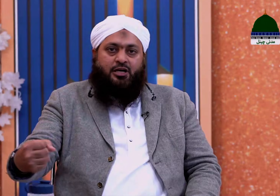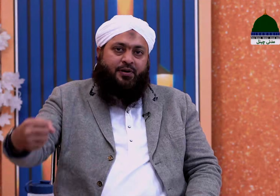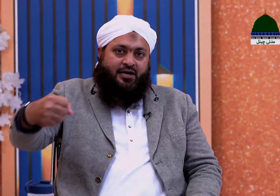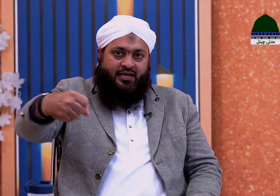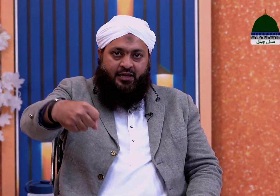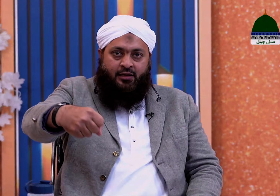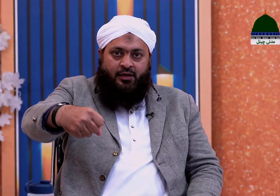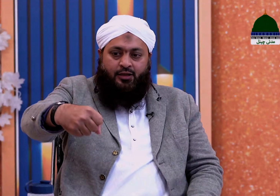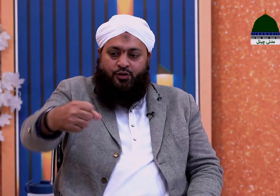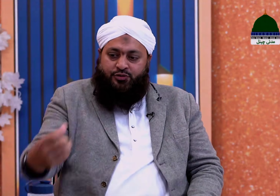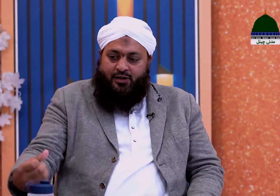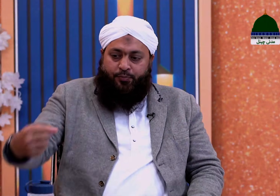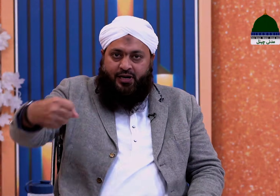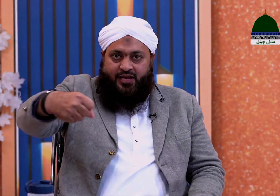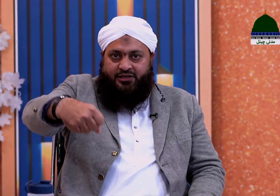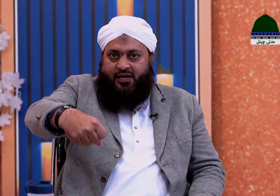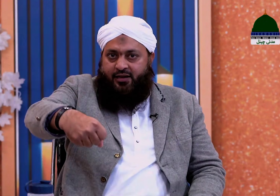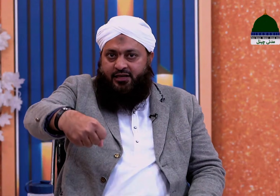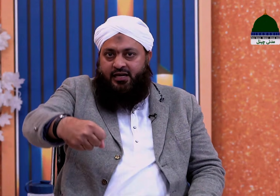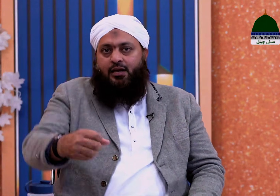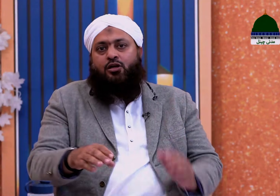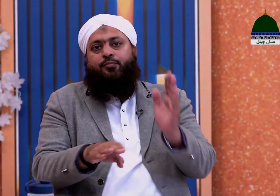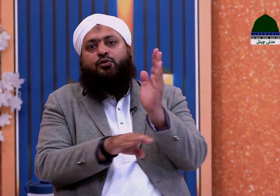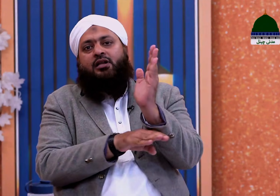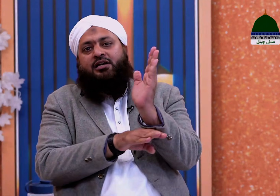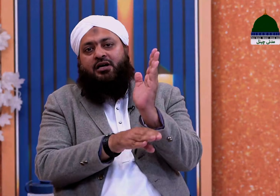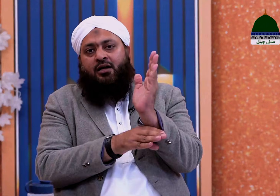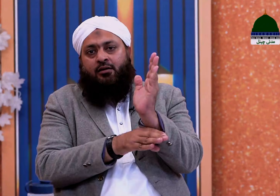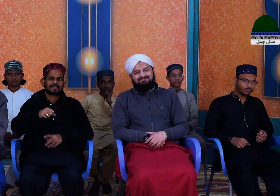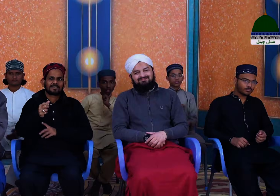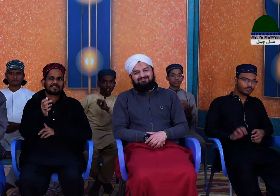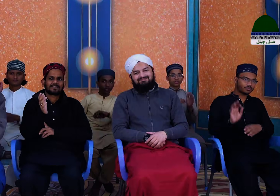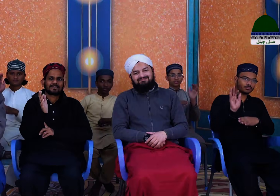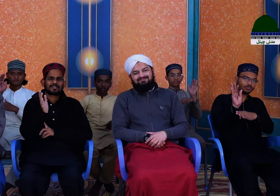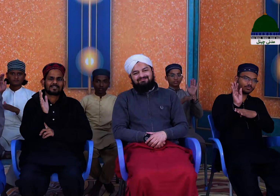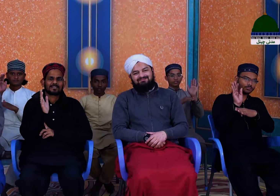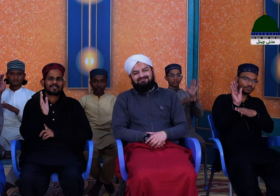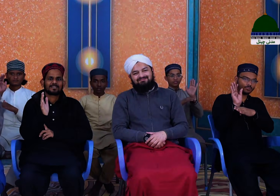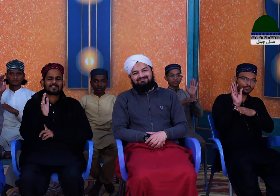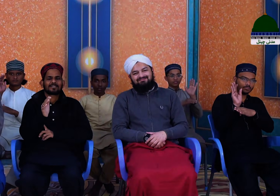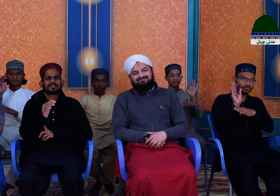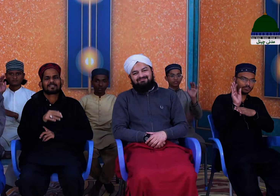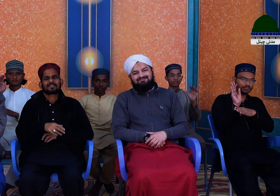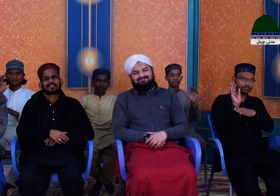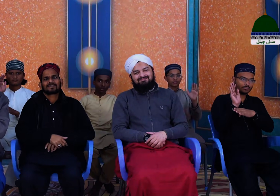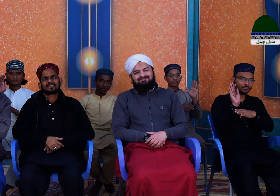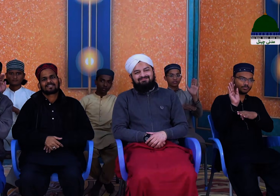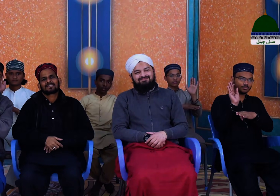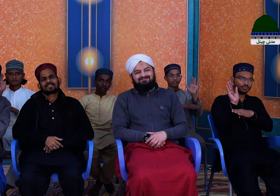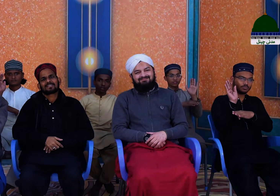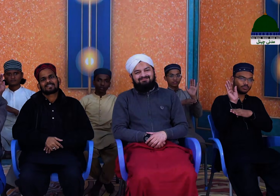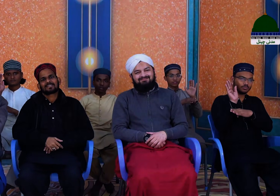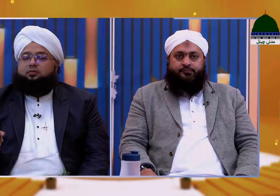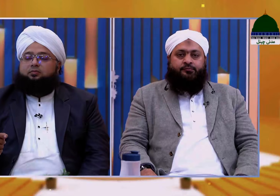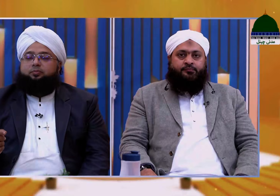جس میں ہم جگ پکڑتے ہیں، تو یوں جگ کو پکڑ کے اشارہ کریں گے جگ کا، اور یہ بوتل کا اشارہ یوں ہم اس کا کر سکتے ہیں۔ بوتل یہ جو ہے یہ بوتل کا